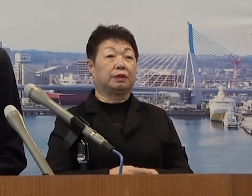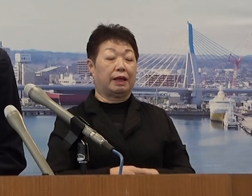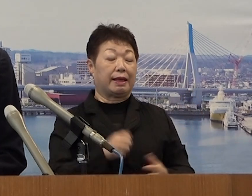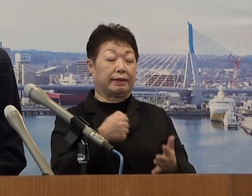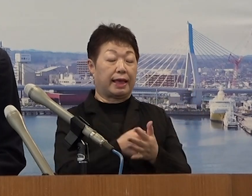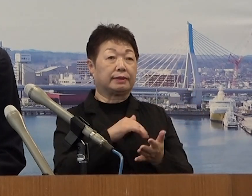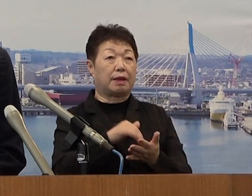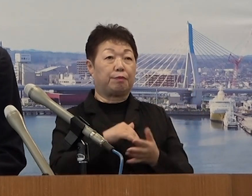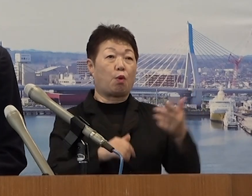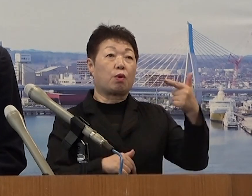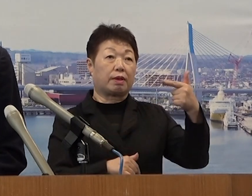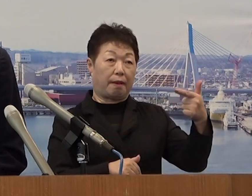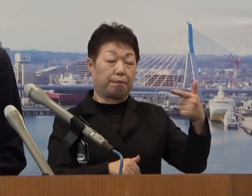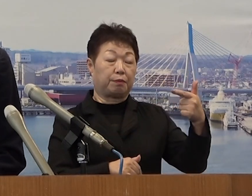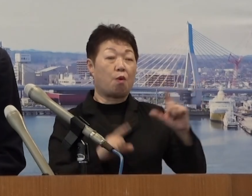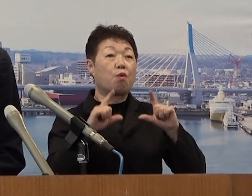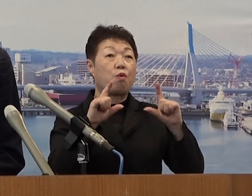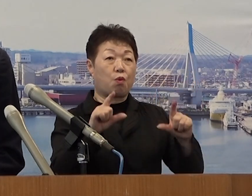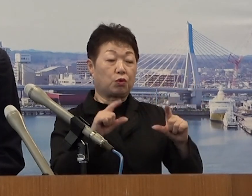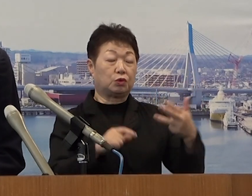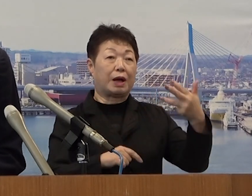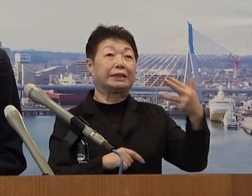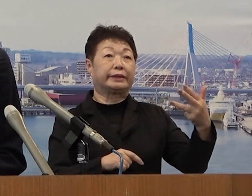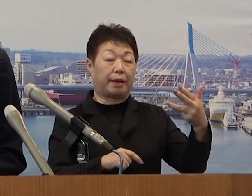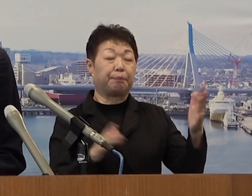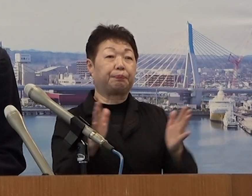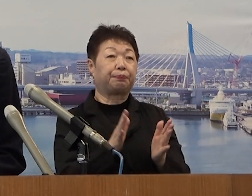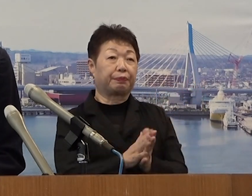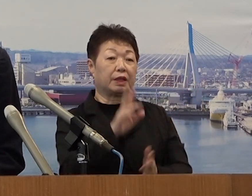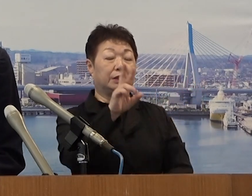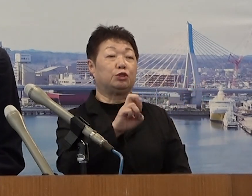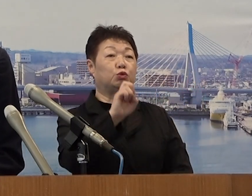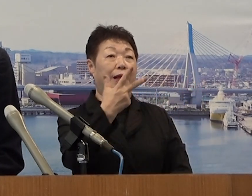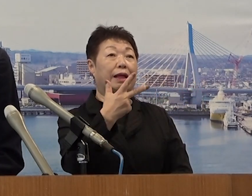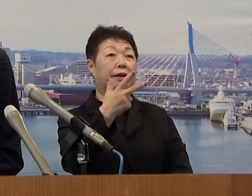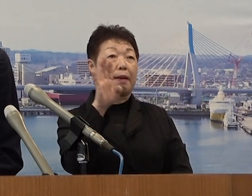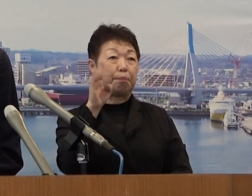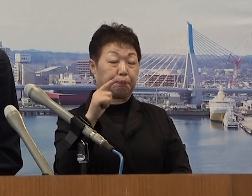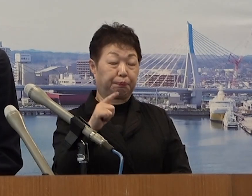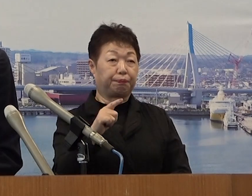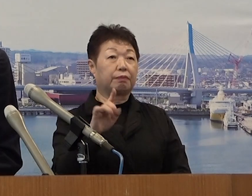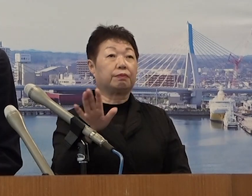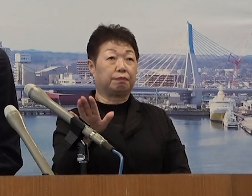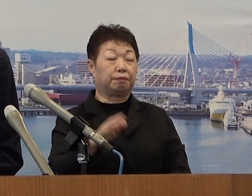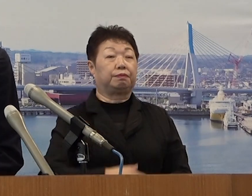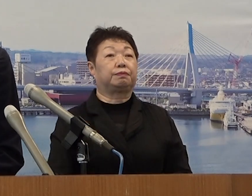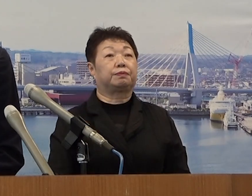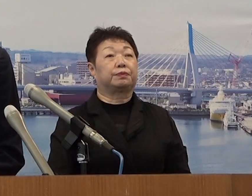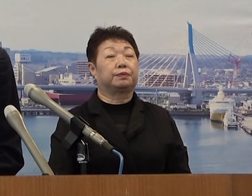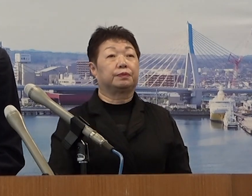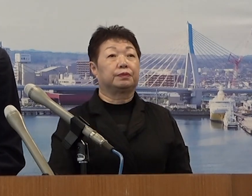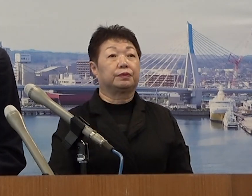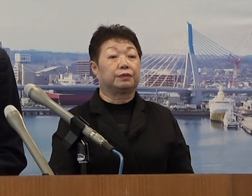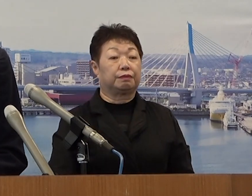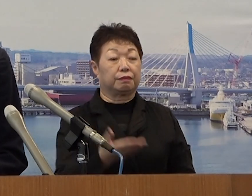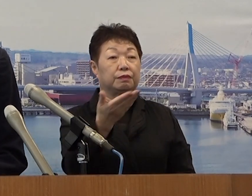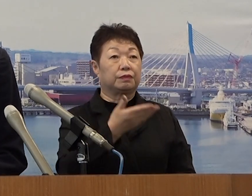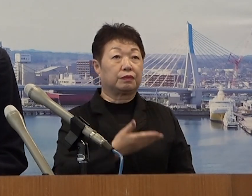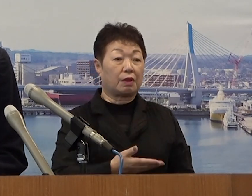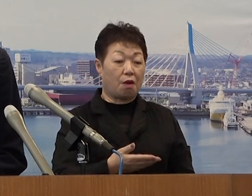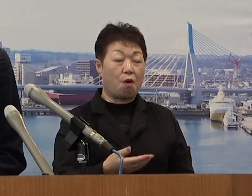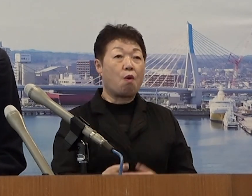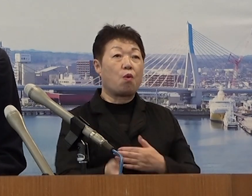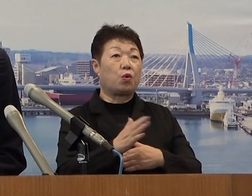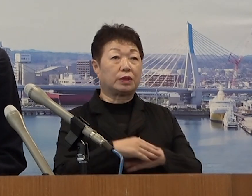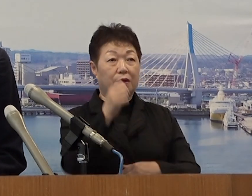6件報告8件の合計27件となっております。次に補正